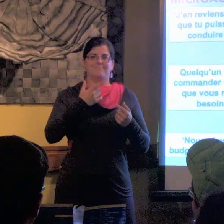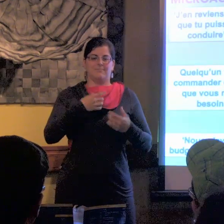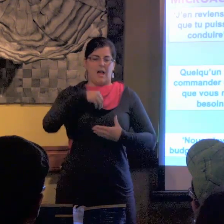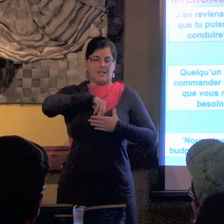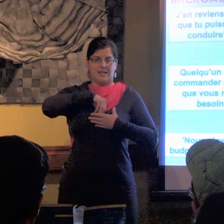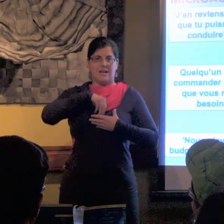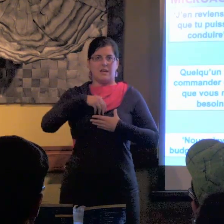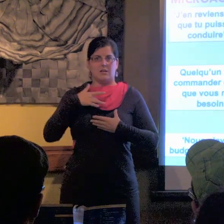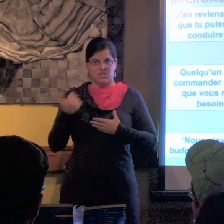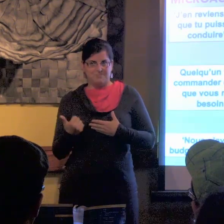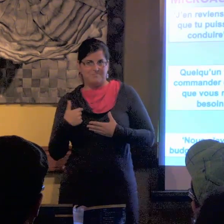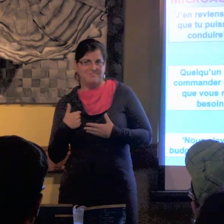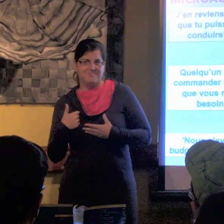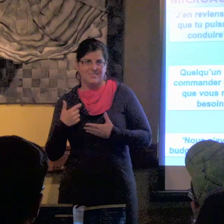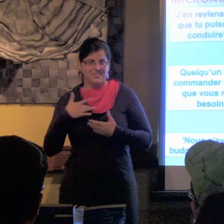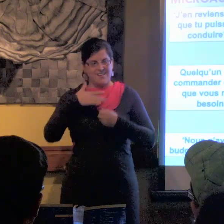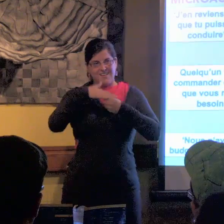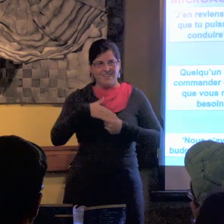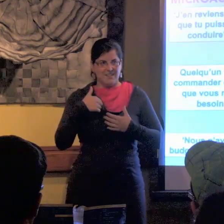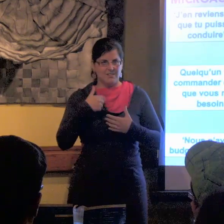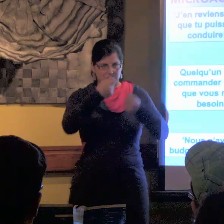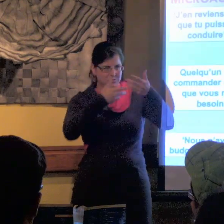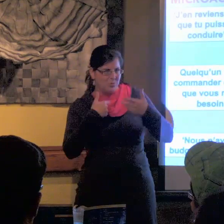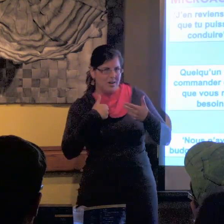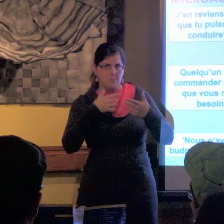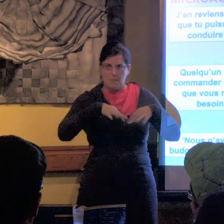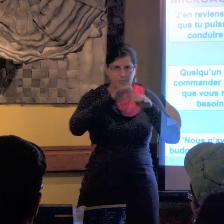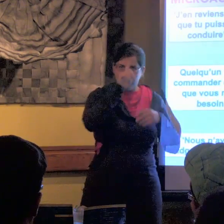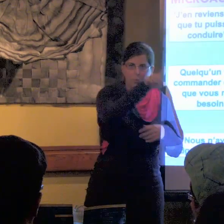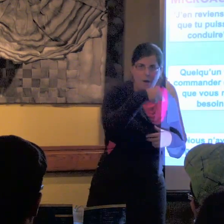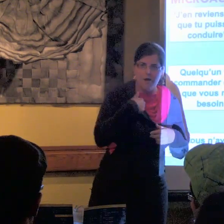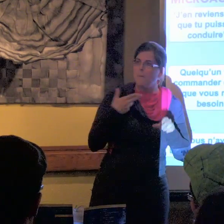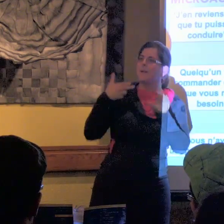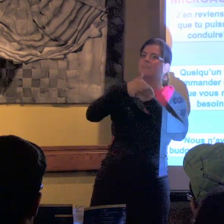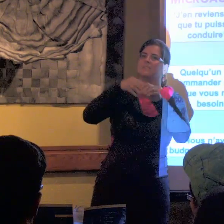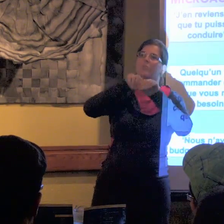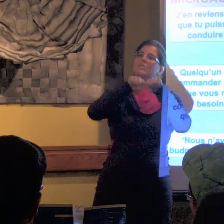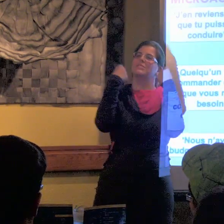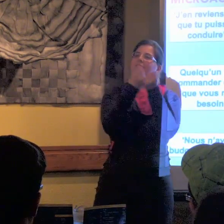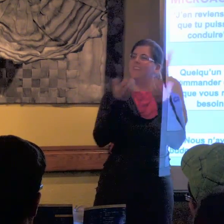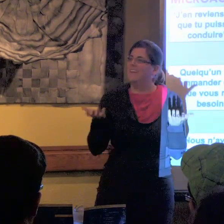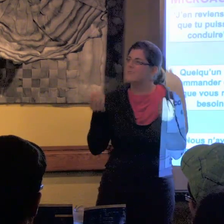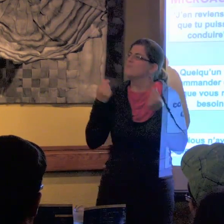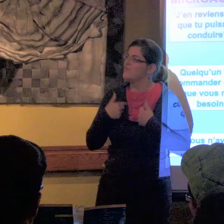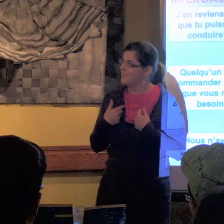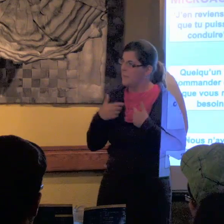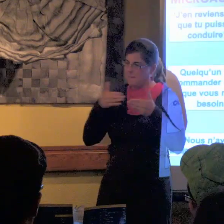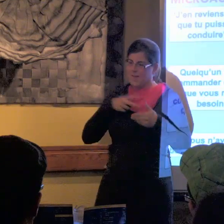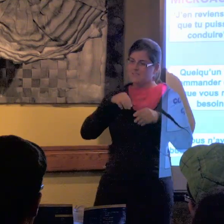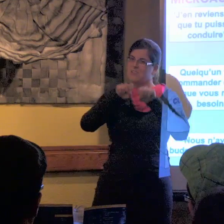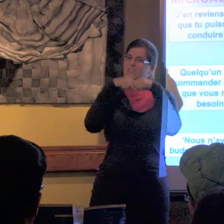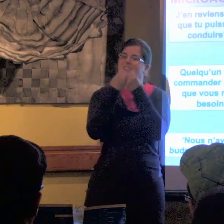malheureusement, la réponse qu'on a toujours des employeurs, c'est « ah, ben on ne peut pas avoir un interprète ». Alors, ce qu'on me dit, dans le fond, c'est que finalement,